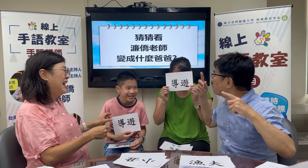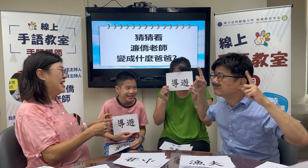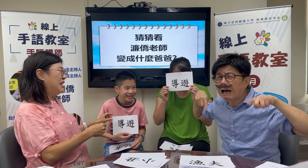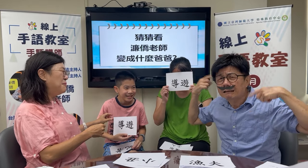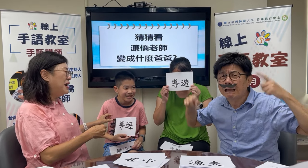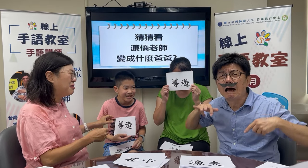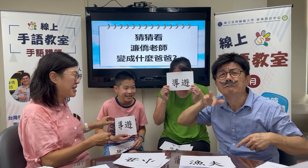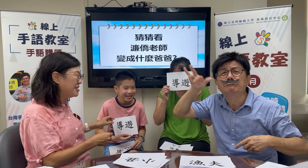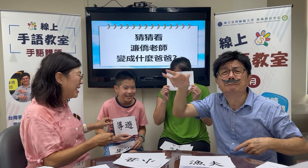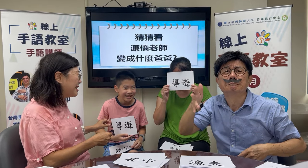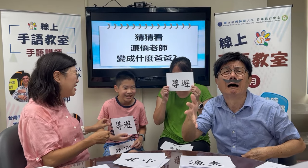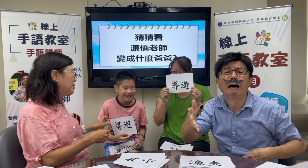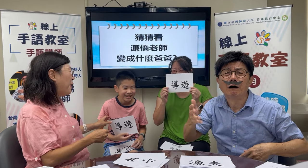你没有常常跟团哦。